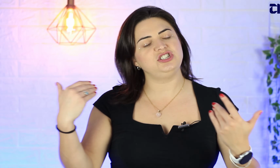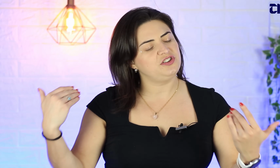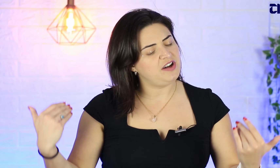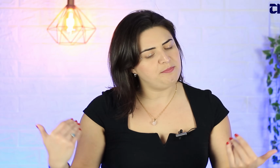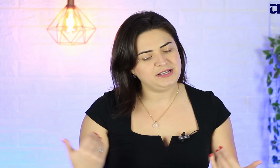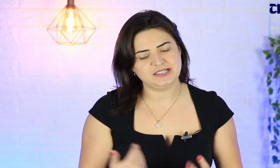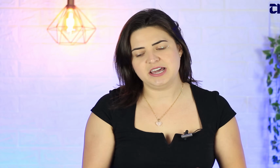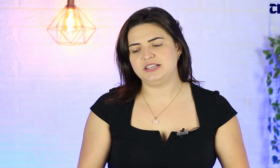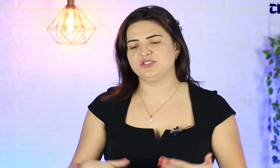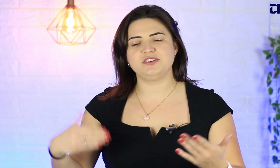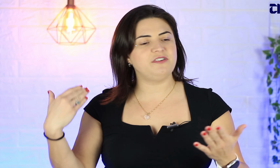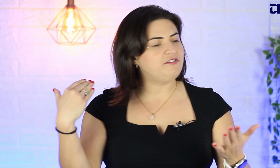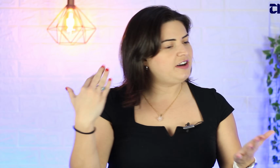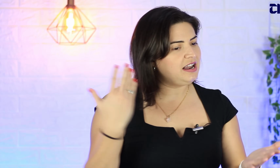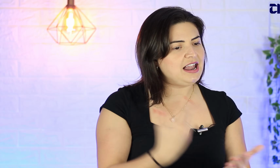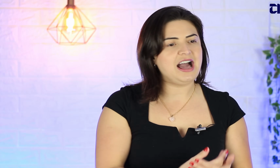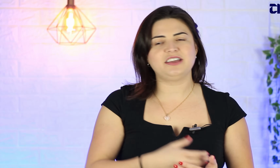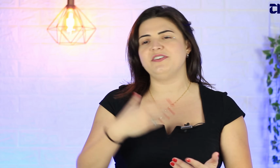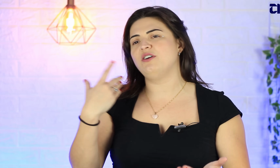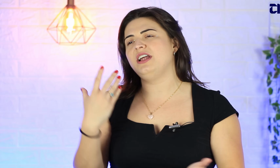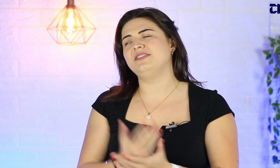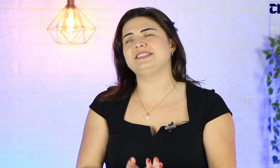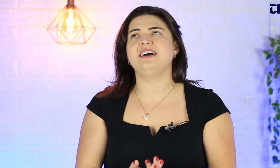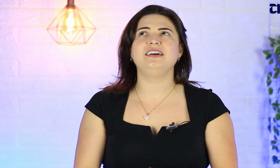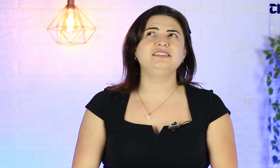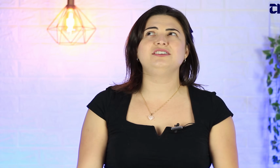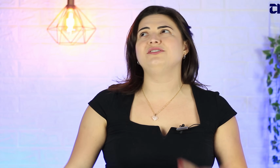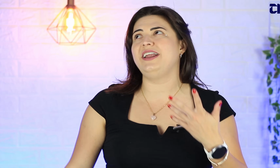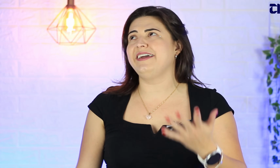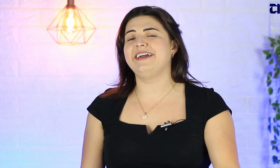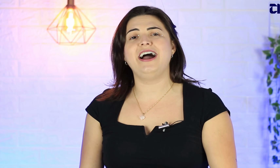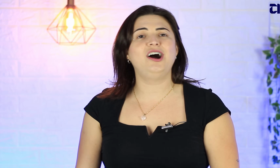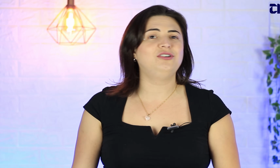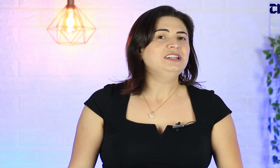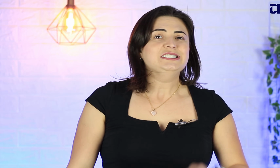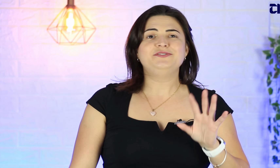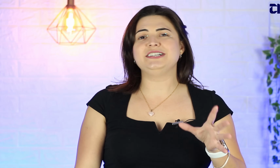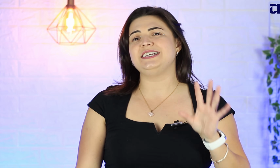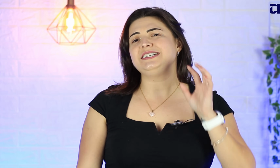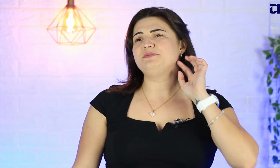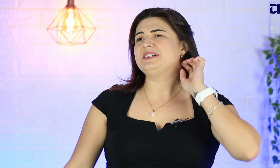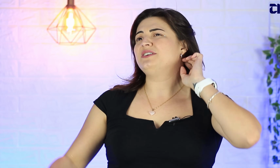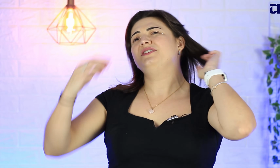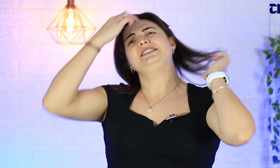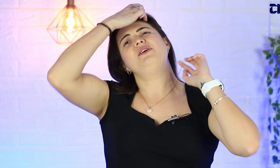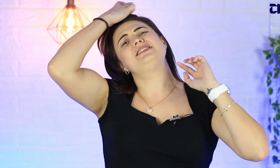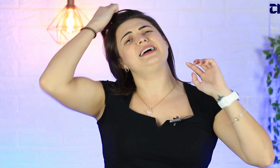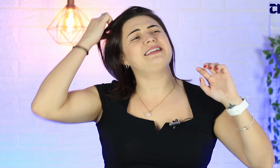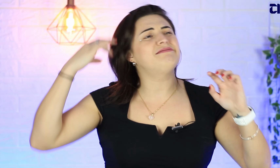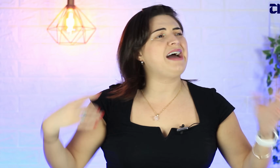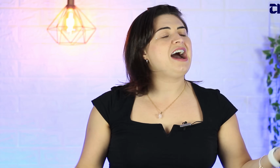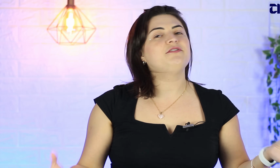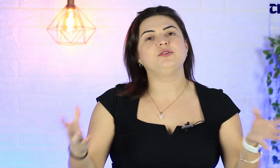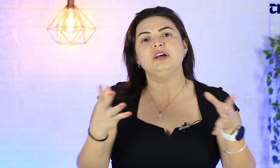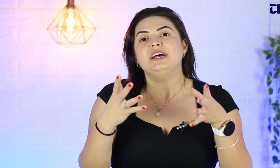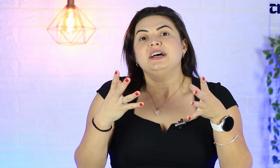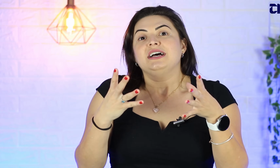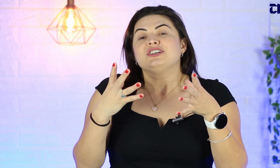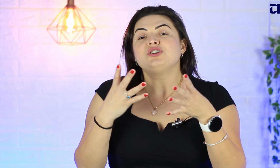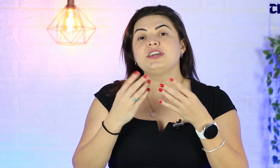gente que vai pensar isso. Que vai falar, que vai olhar assim, ah, não, não é legal. Fazer essa expressão facial é desagradável. Só